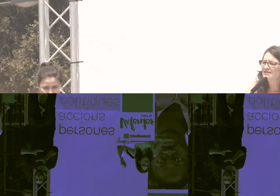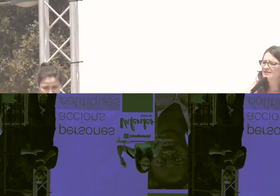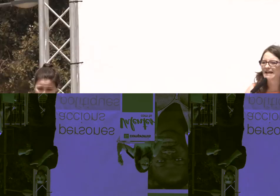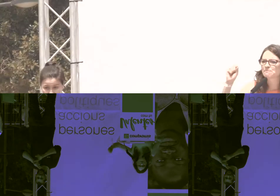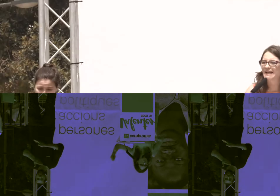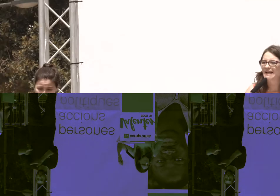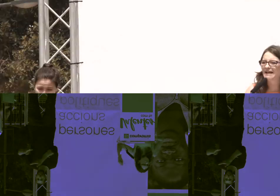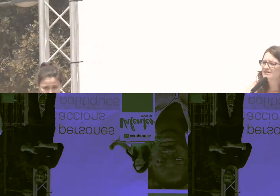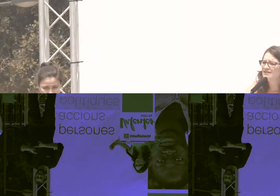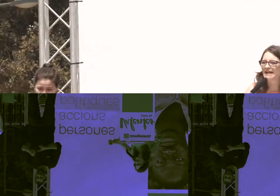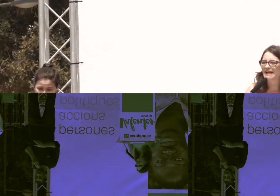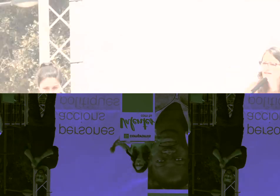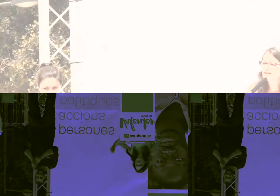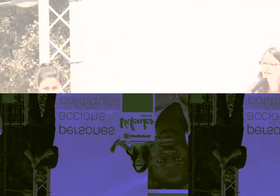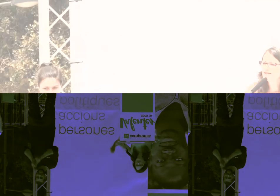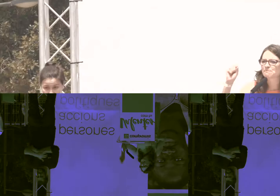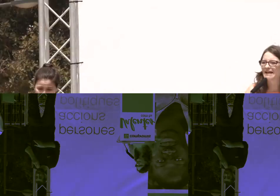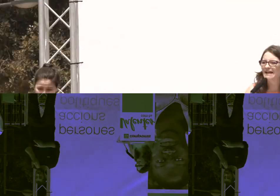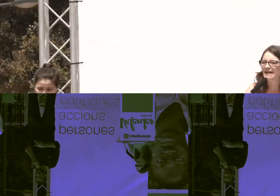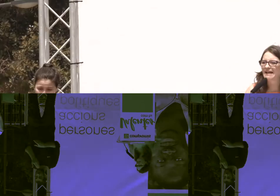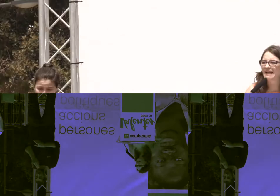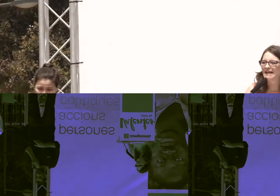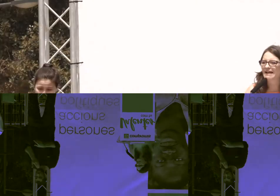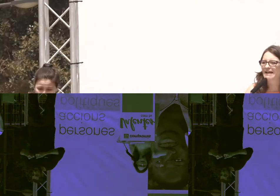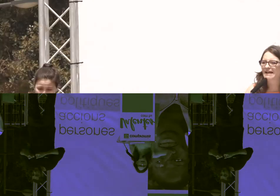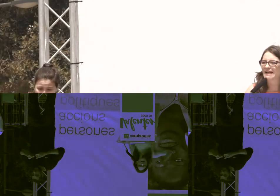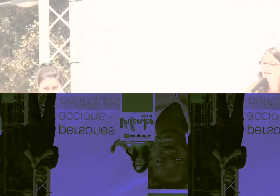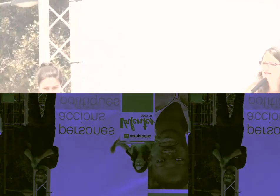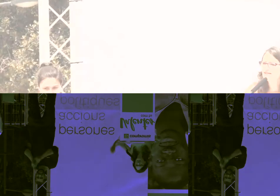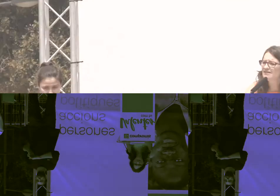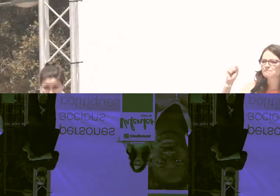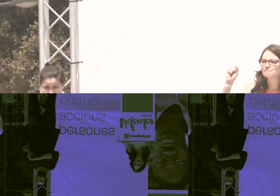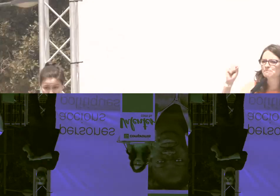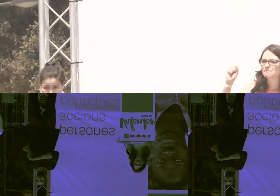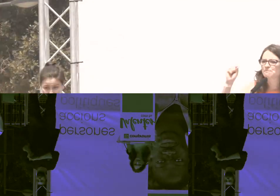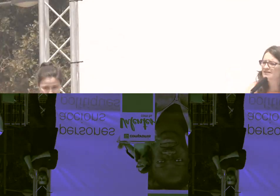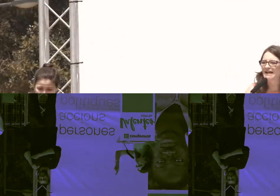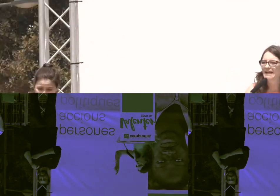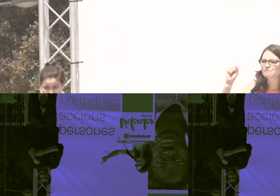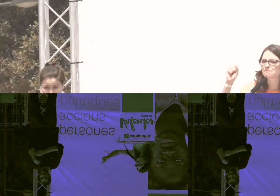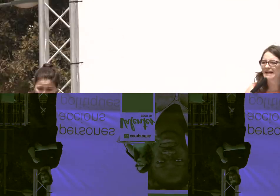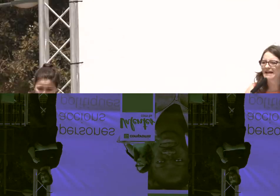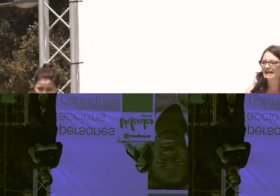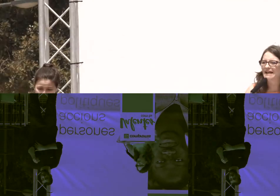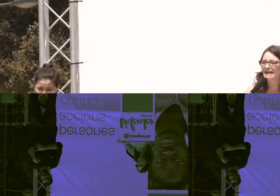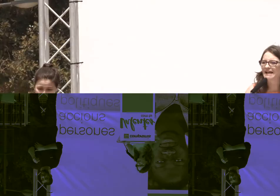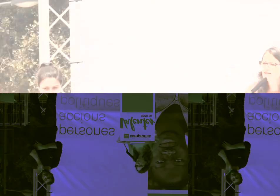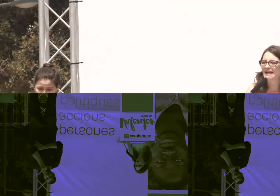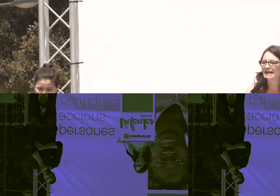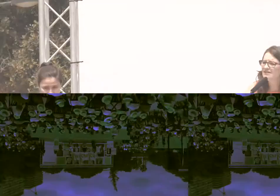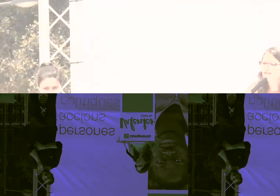més empobrits puguen eixir endavant. Eixa és la diferència. Ells els furtaven els diners. Nosaltres anem a dur-los els